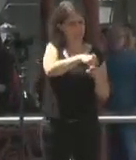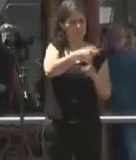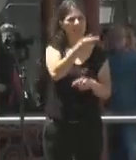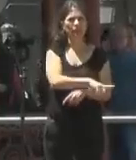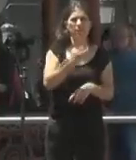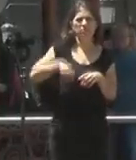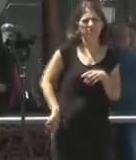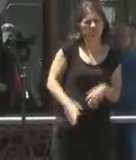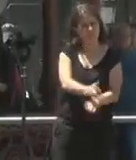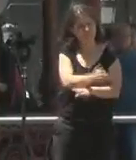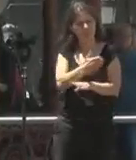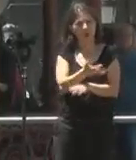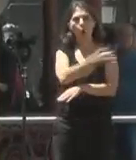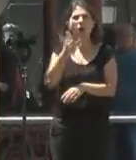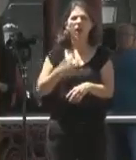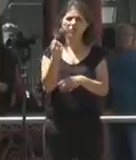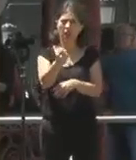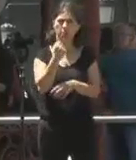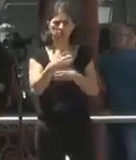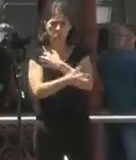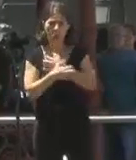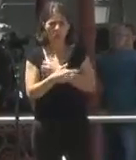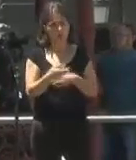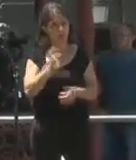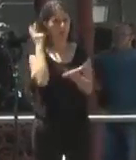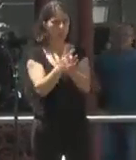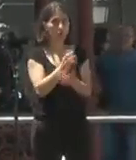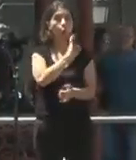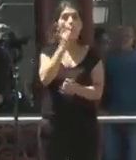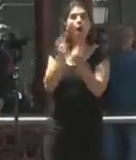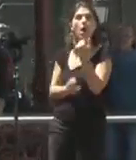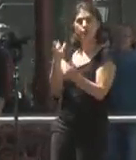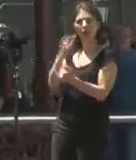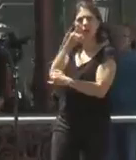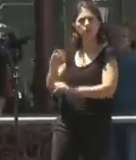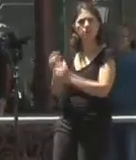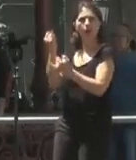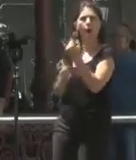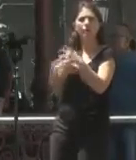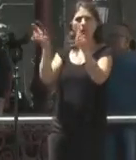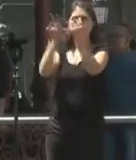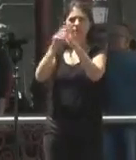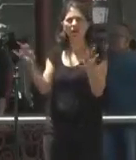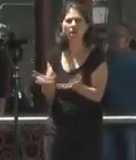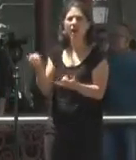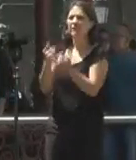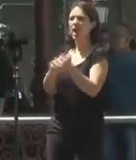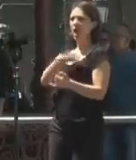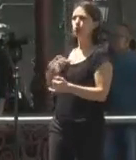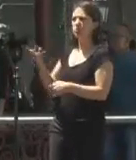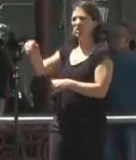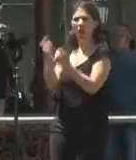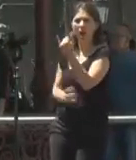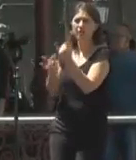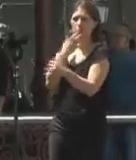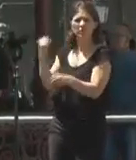por la precariedad, o por el contrario se sale de la crisis rescatando a las pequeñas empresas, echándole una mano a los autónomos que a veces tienen que pagar por